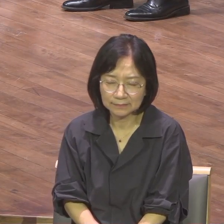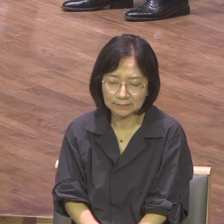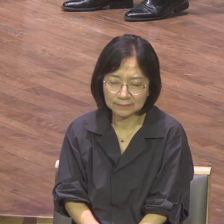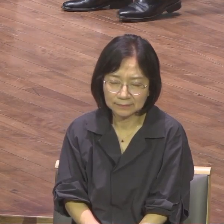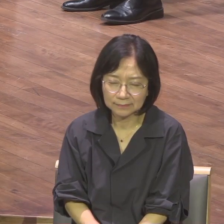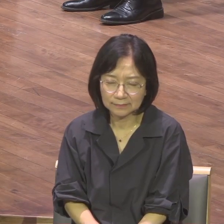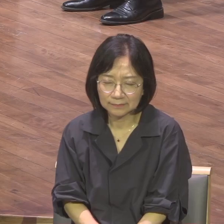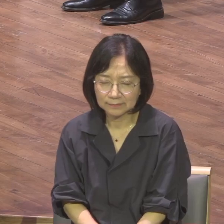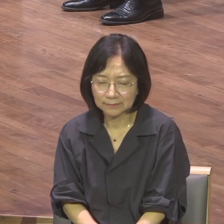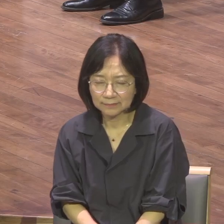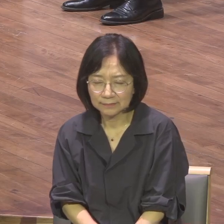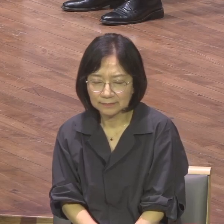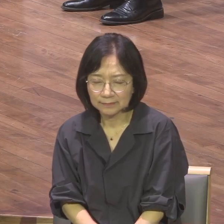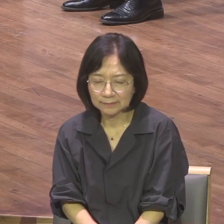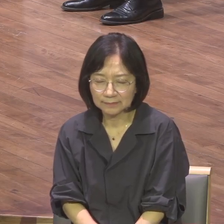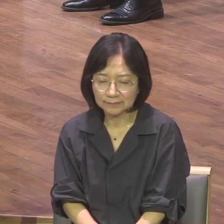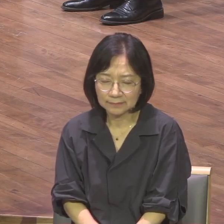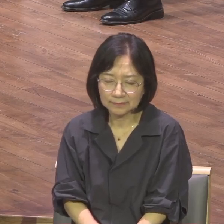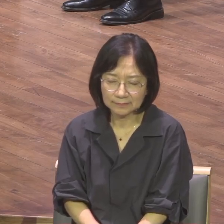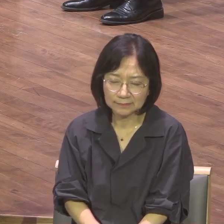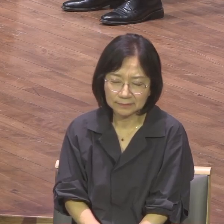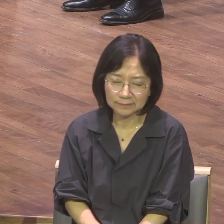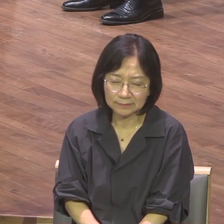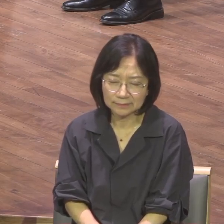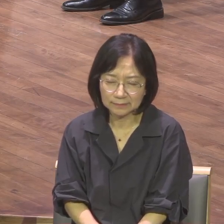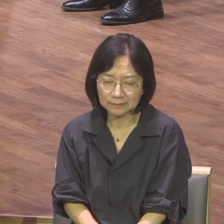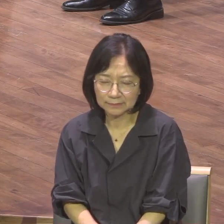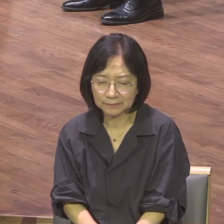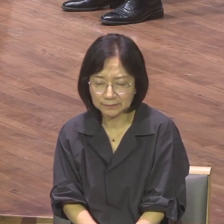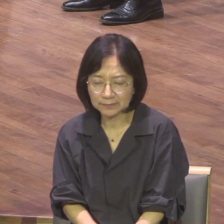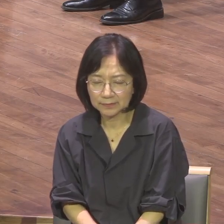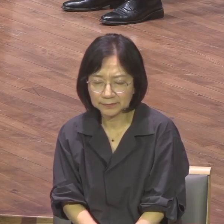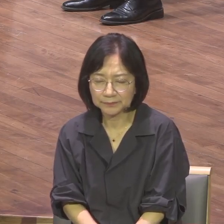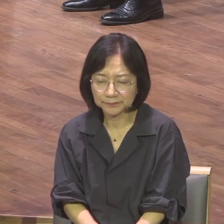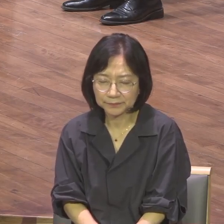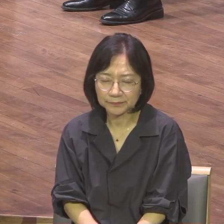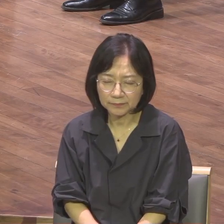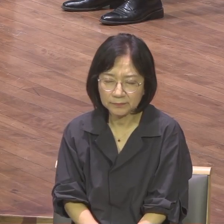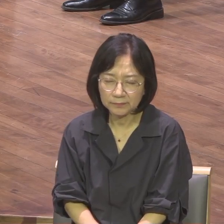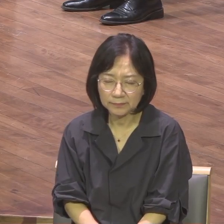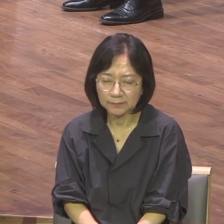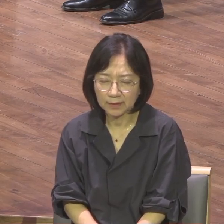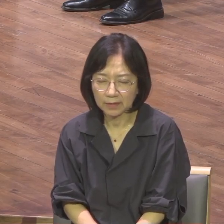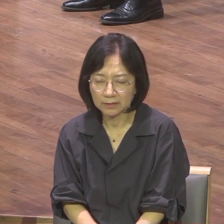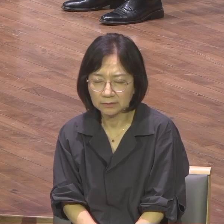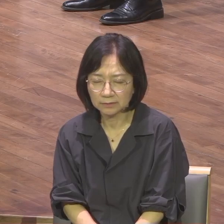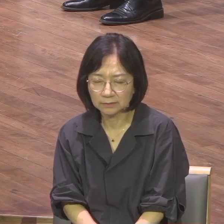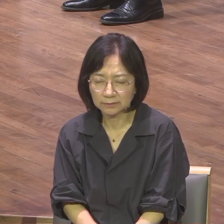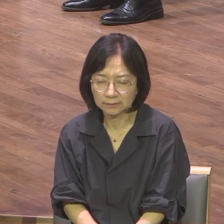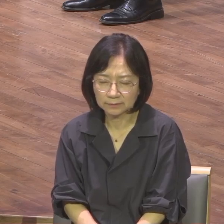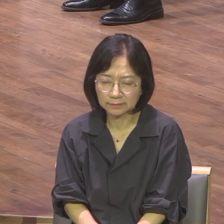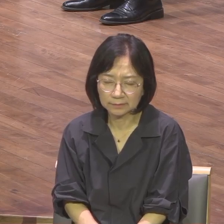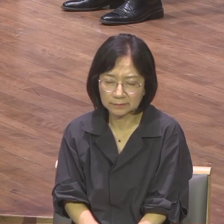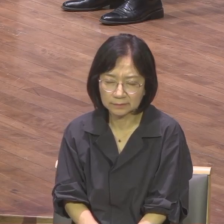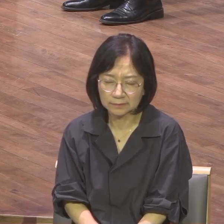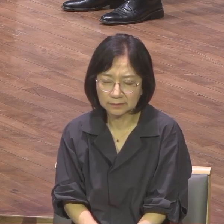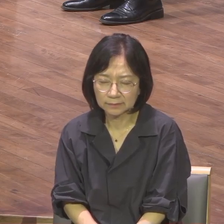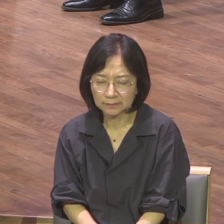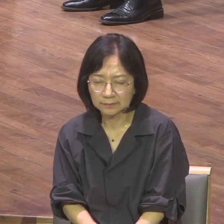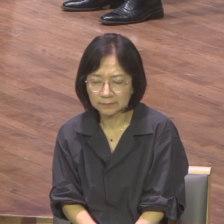이 영원한 구속사에 쓰임받는 나의 삶이 되길 도와주시옵소서 나와 내 인생과 나의 후배와 나의 업과